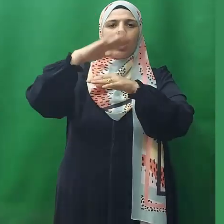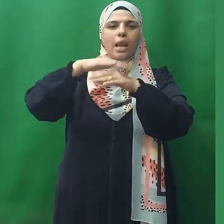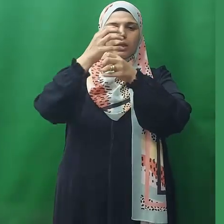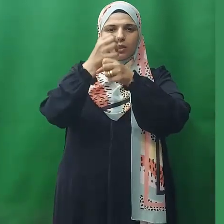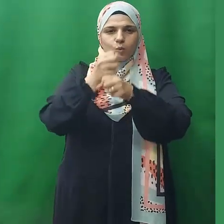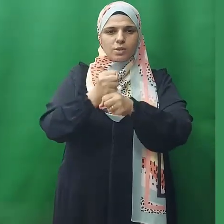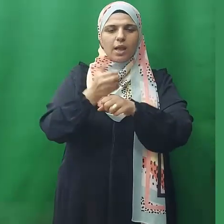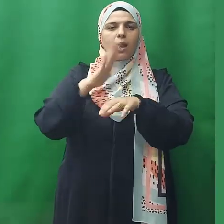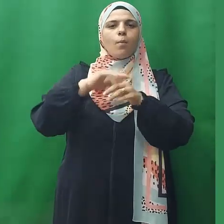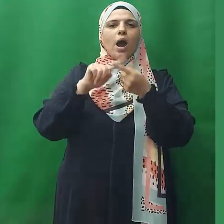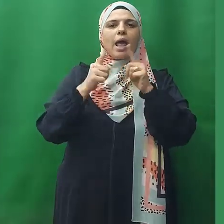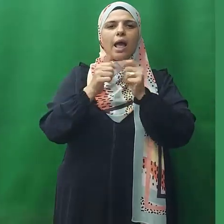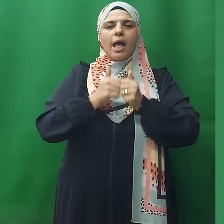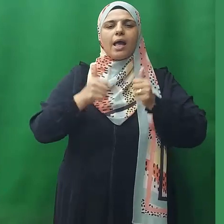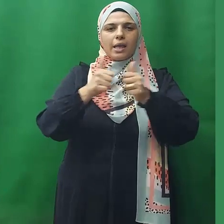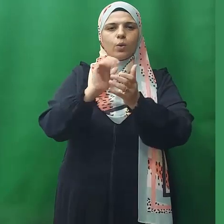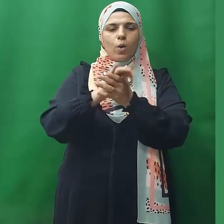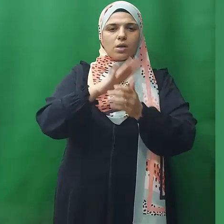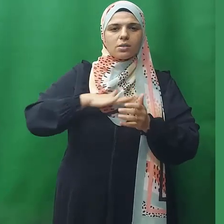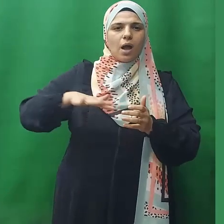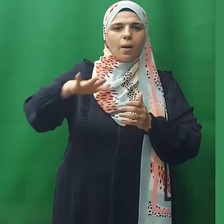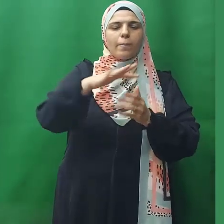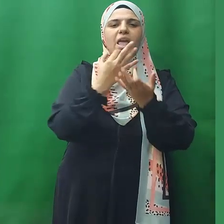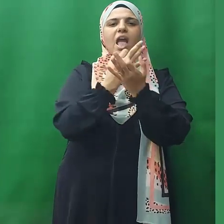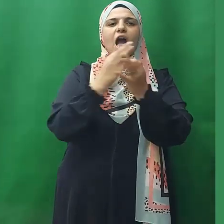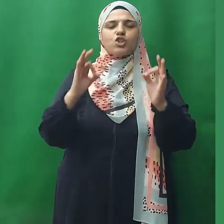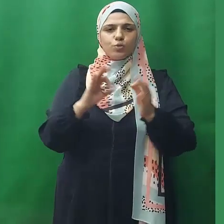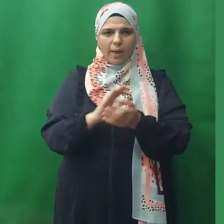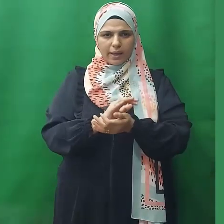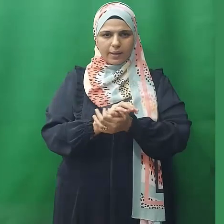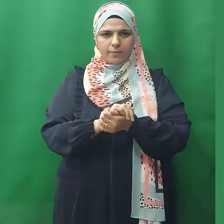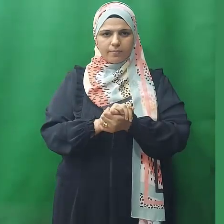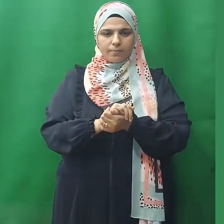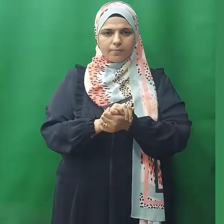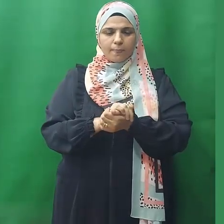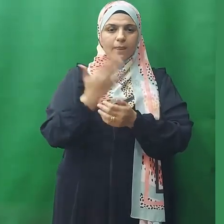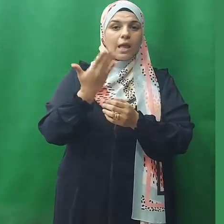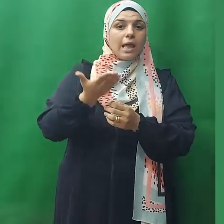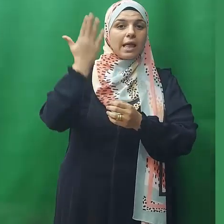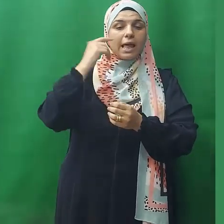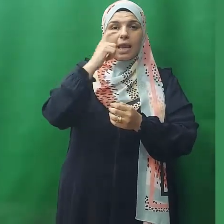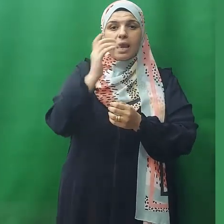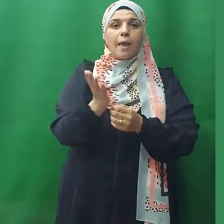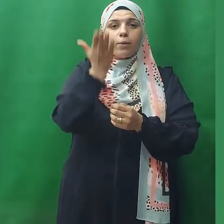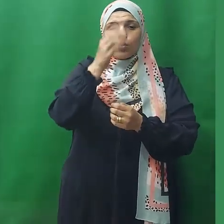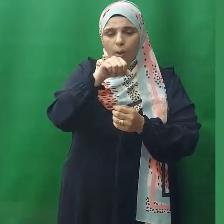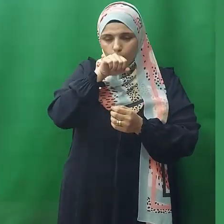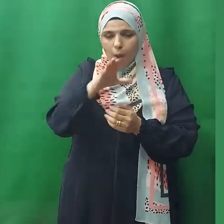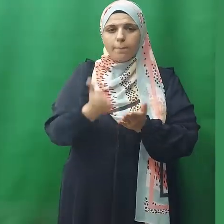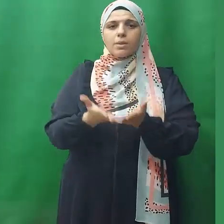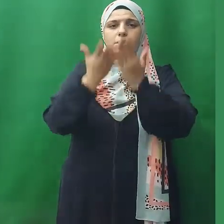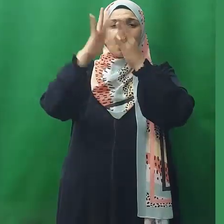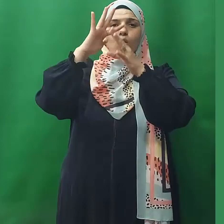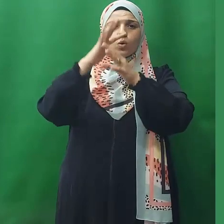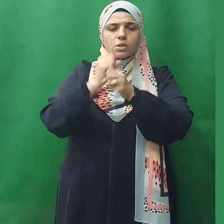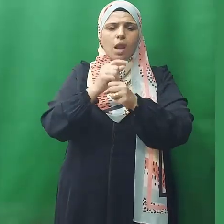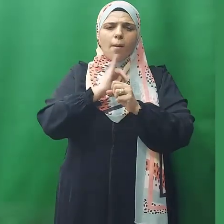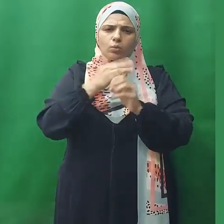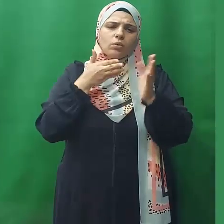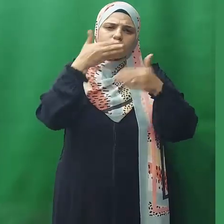وسلم وعلى اله وصحبه اجمعين وكان نبينا صلى الله عليه وسلم يصل اصحابه رضي الله عنهم